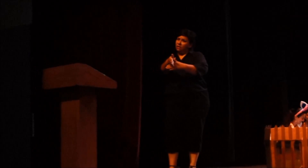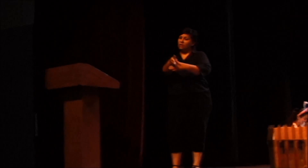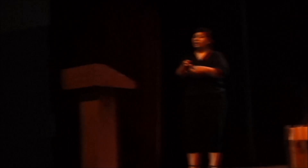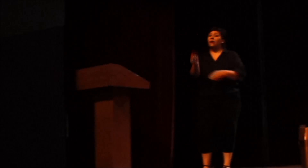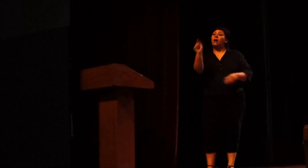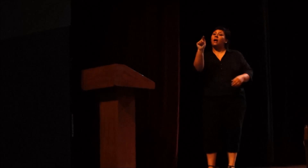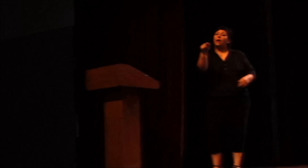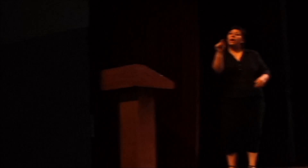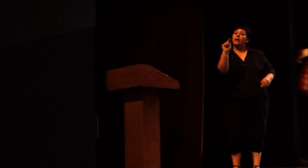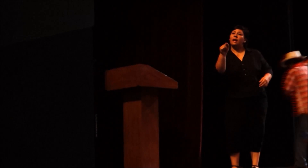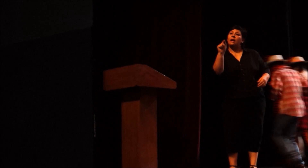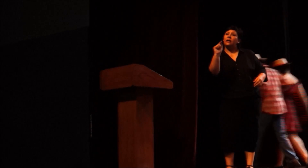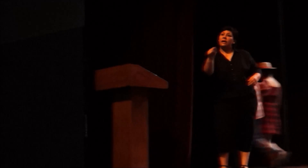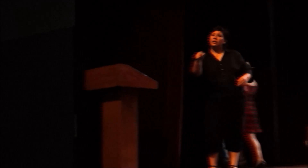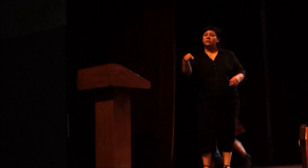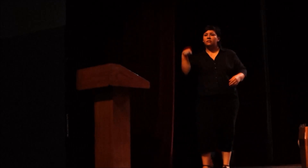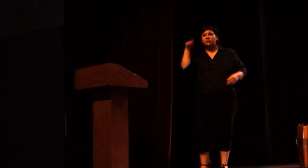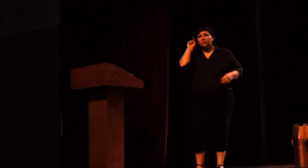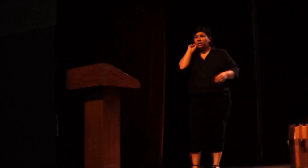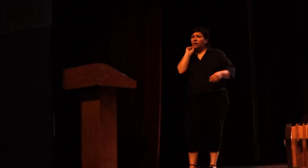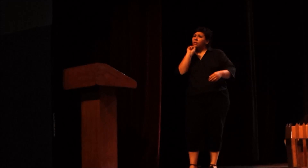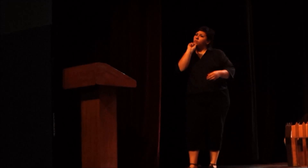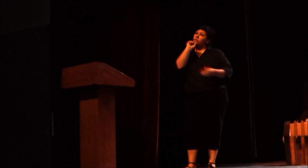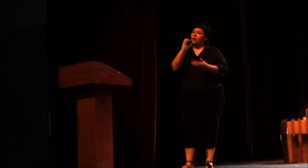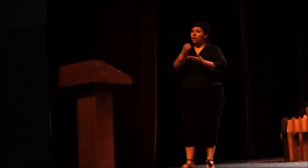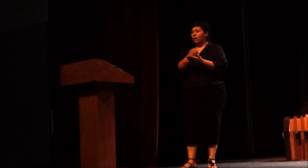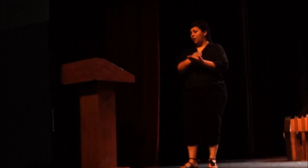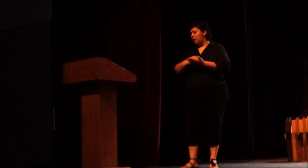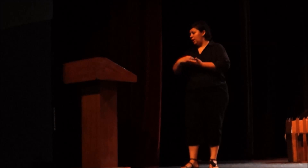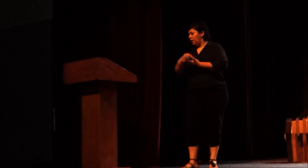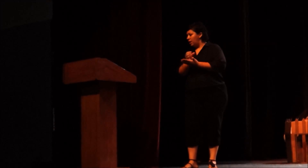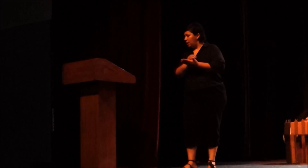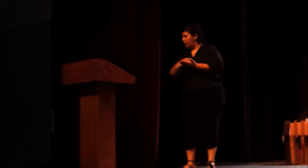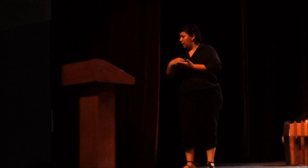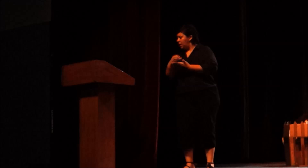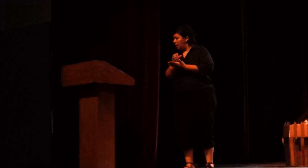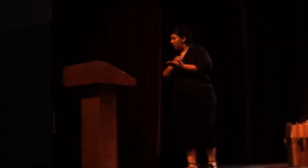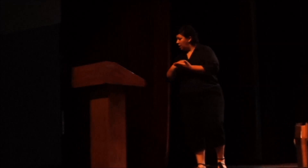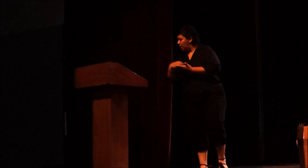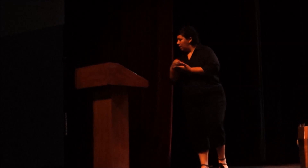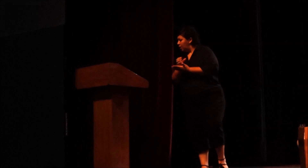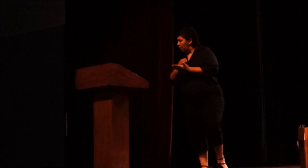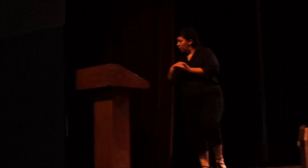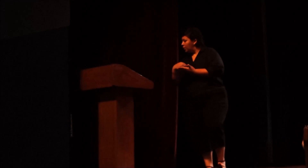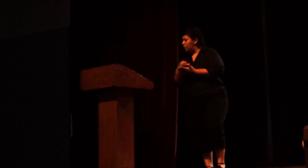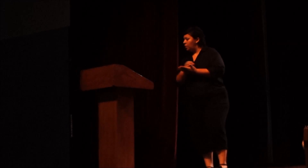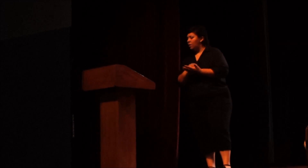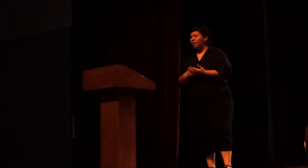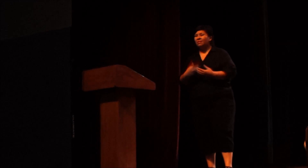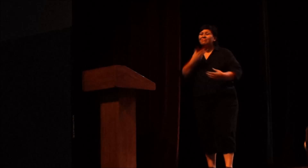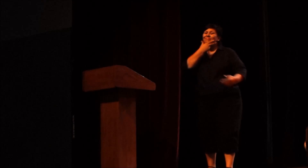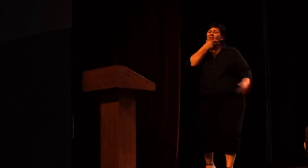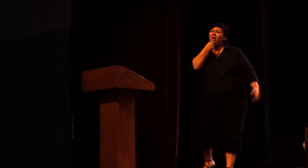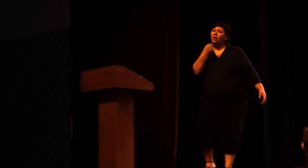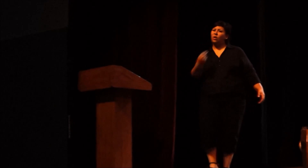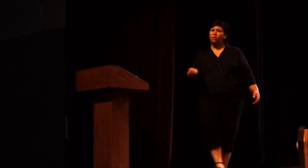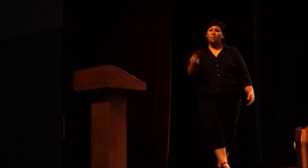Así es que el esposo lleva a su esposa al hospital, donde la mujer busca sanar.